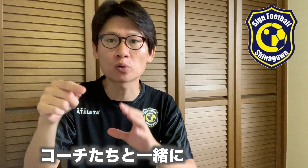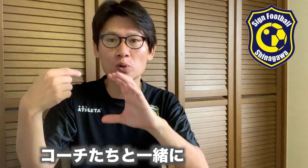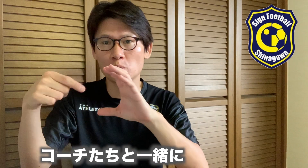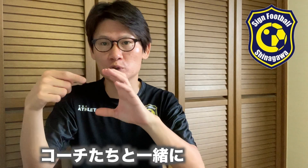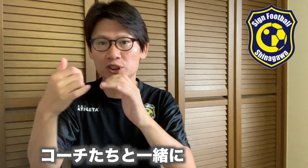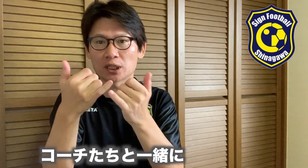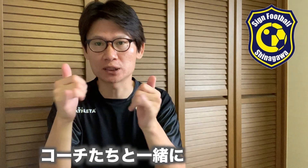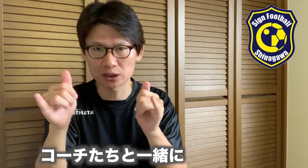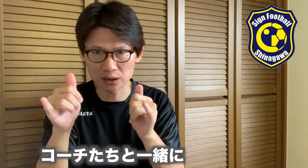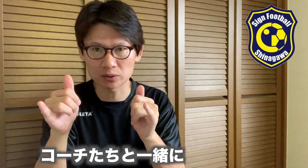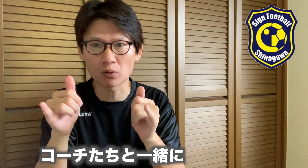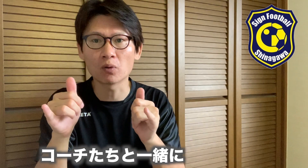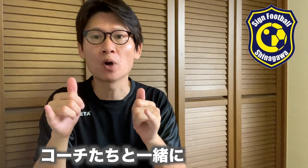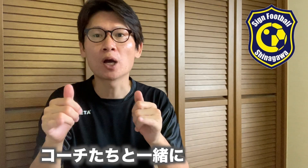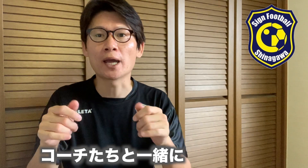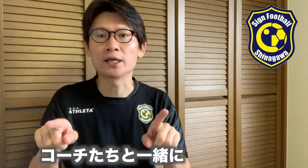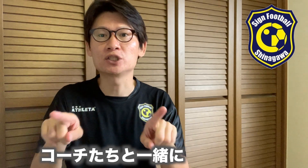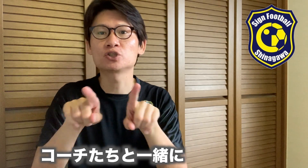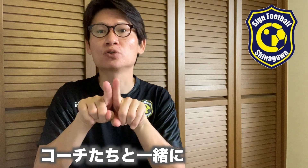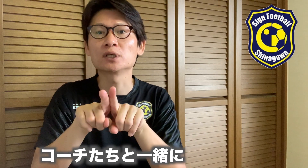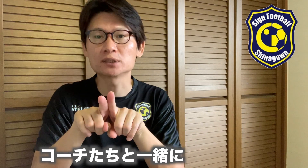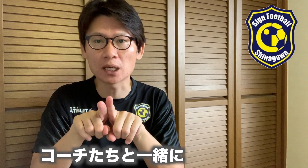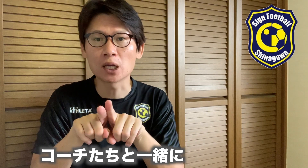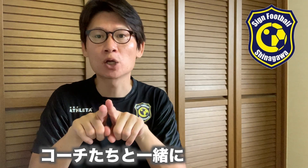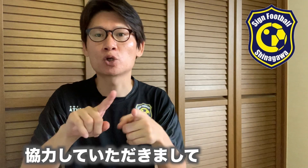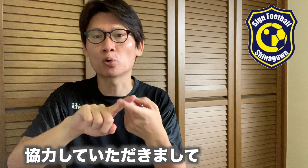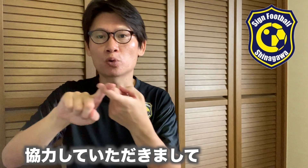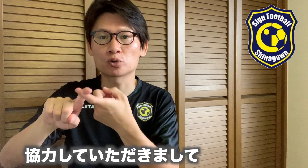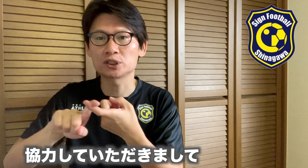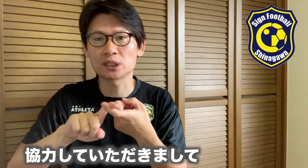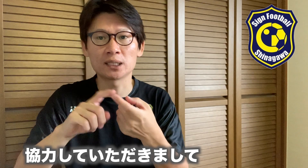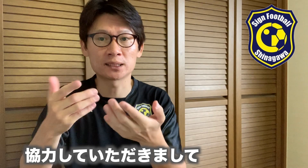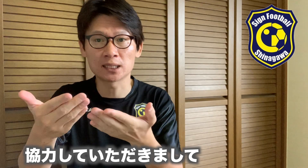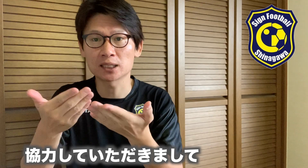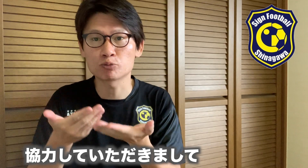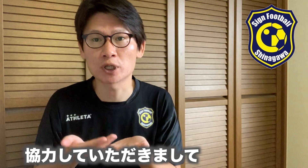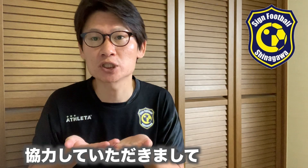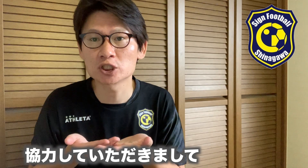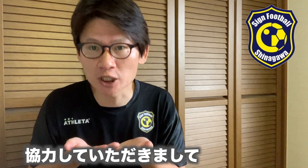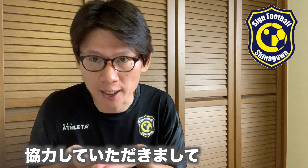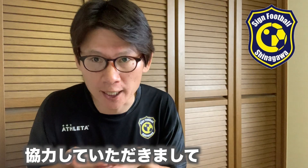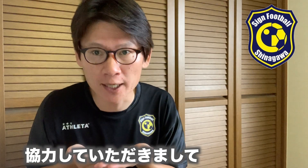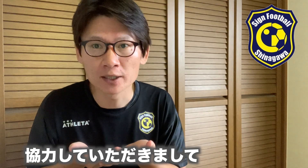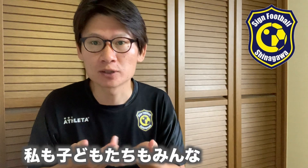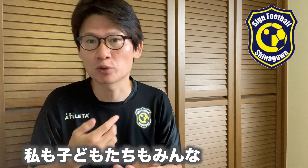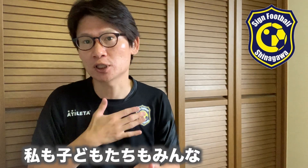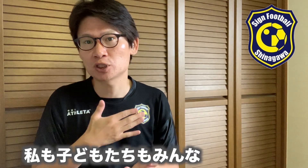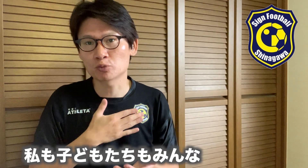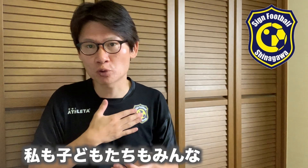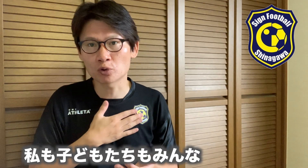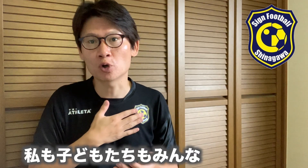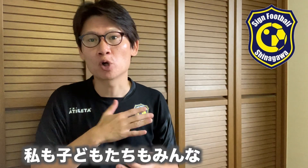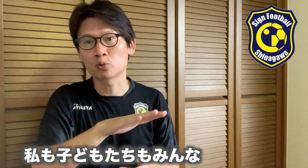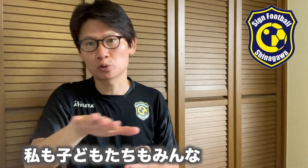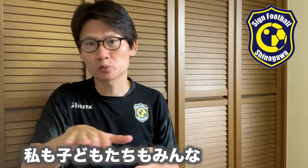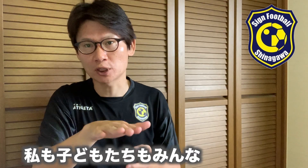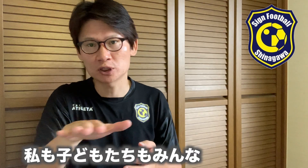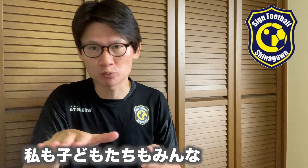コーチたちと一緒にですね、協力していただきまして、で私も子どもたちも